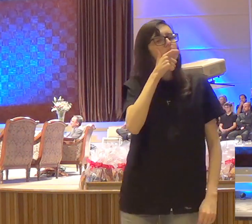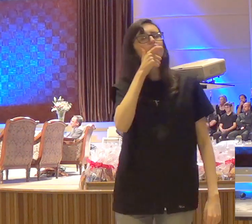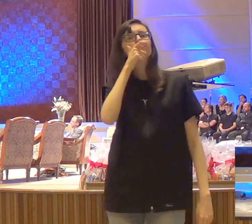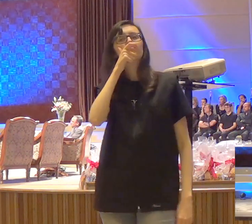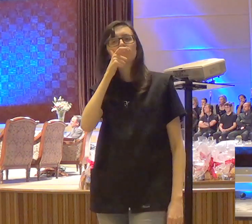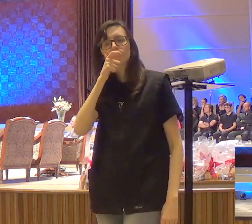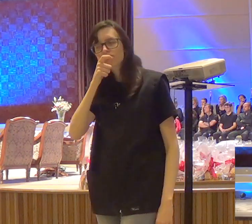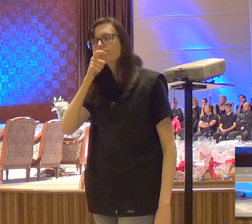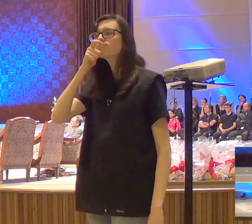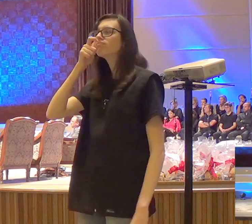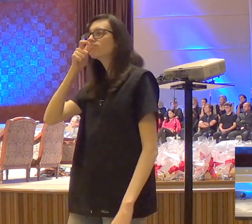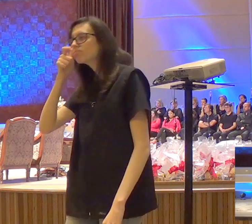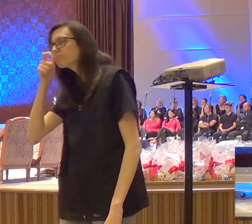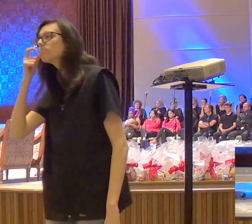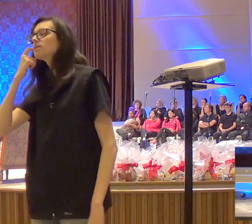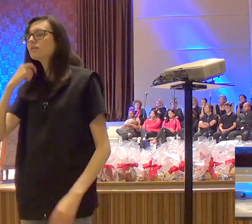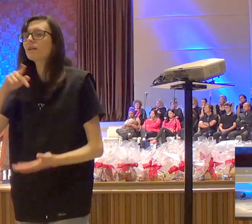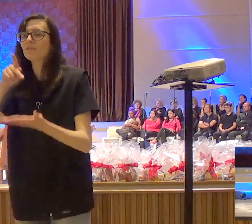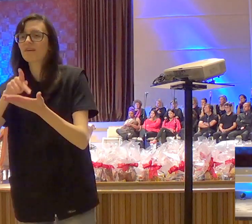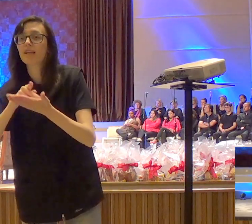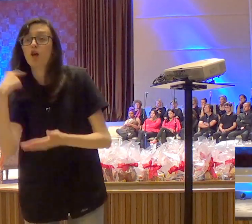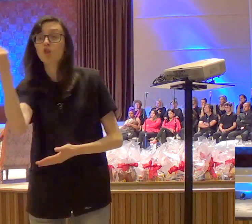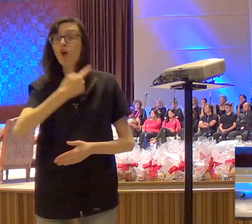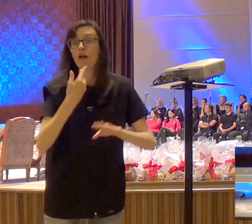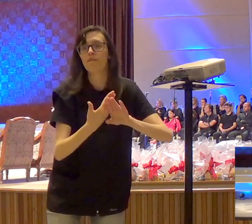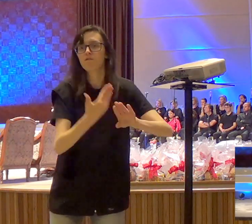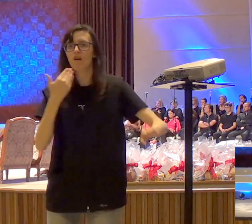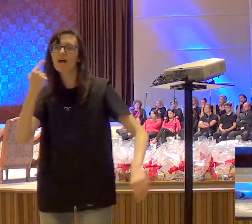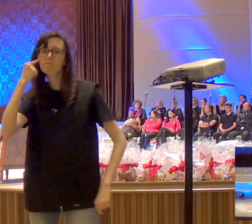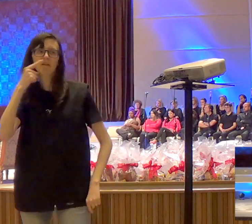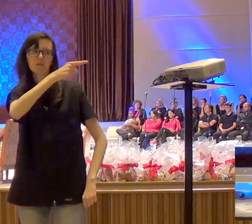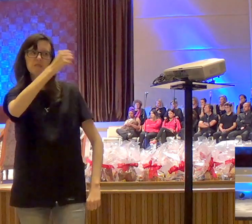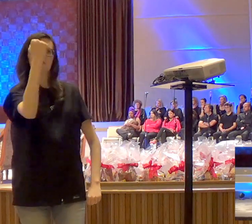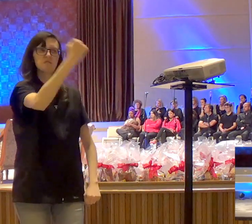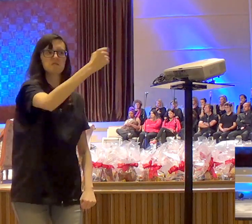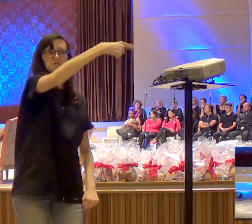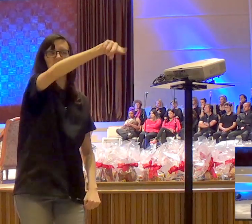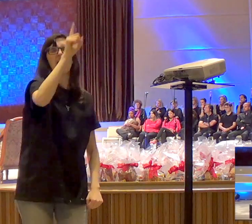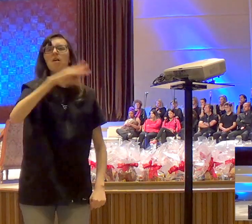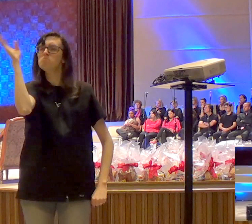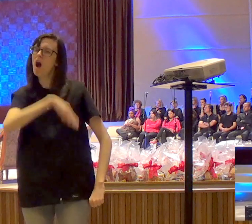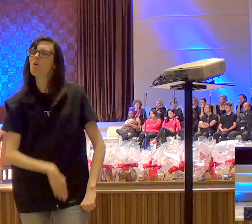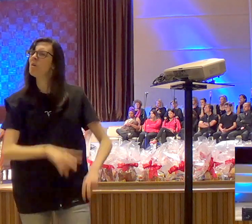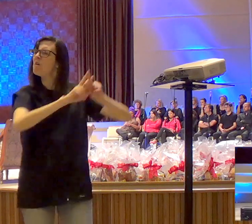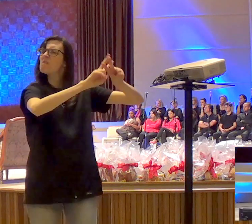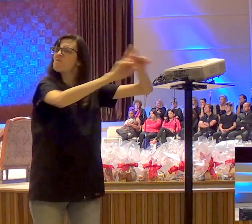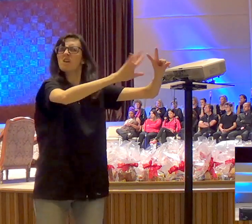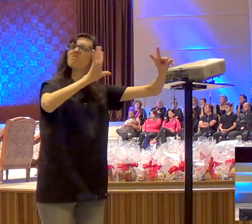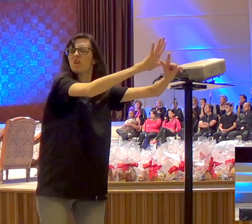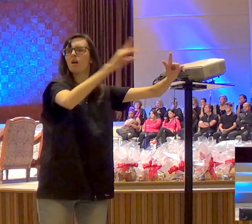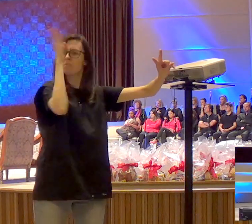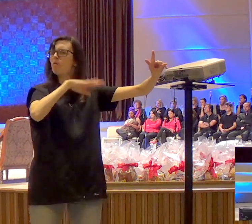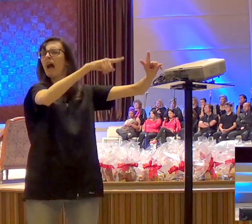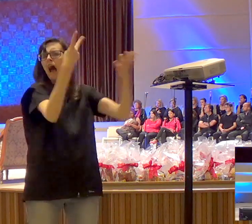que a sociedade como um todo pensa que são animais selvagens encarcerados, I asked for permission to